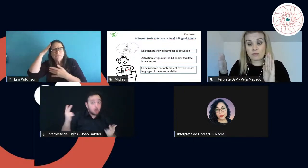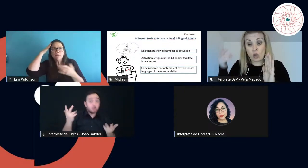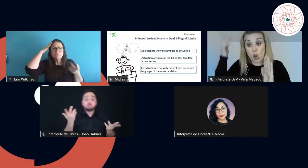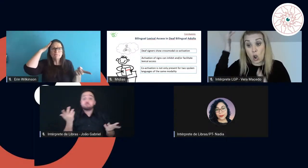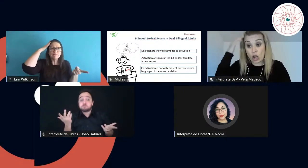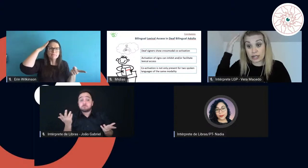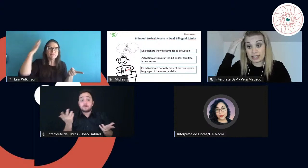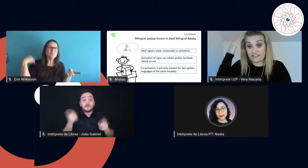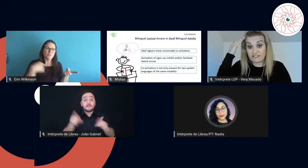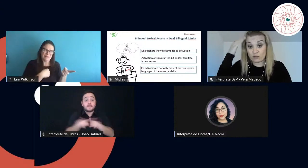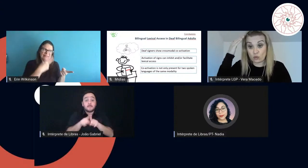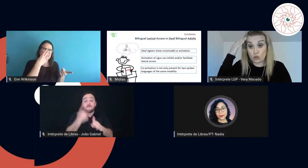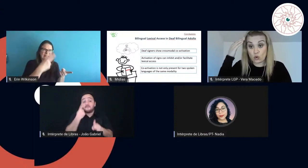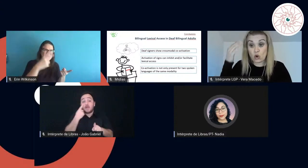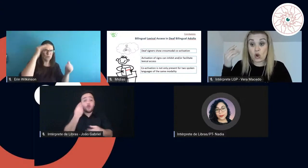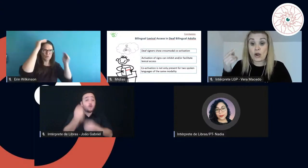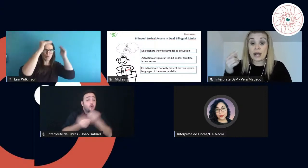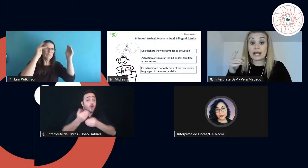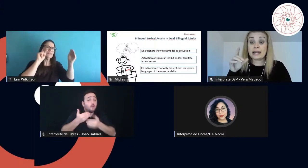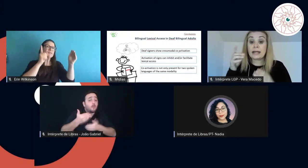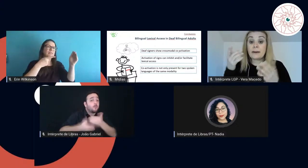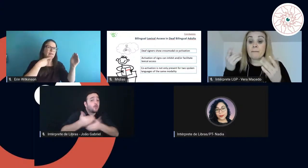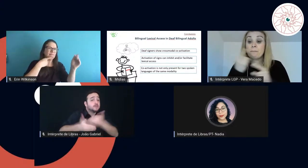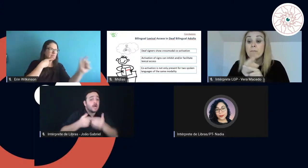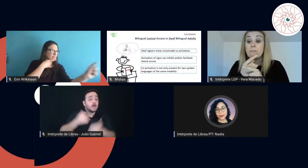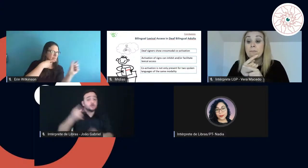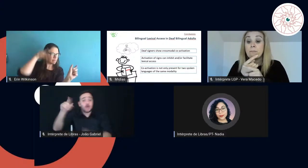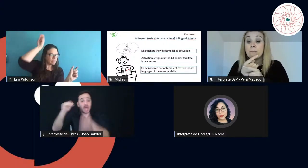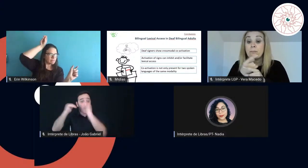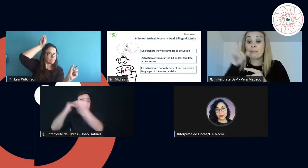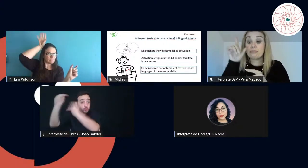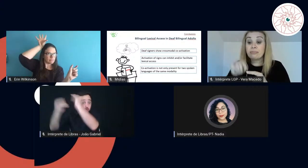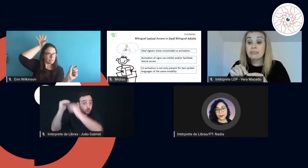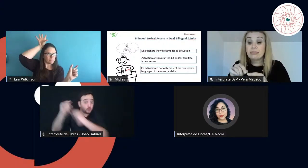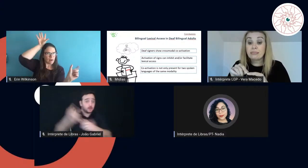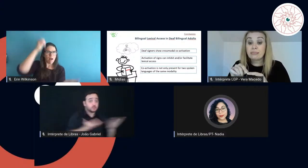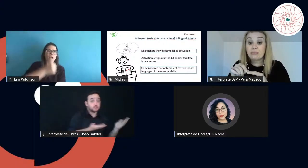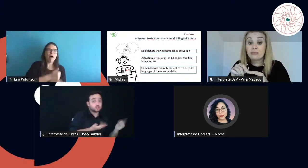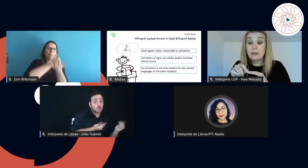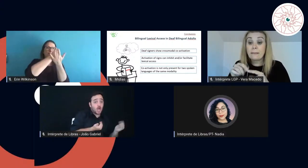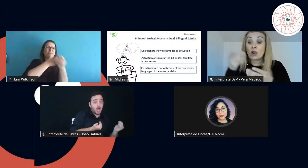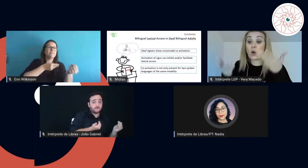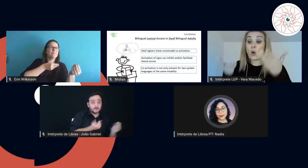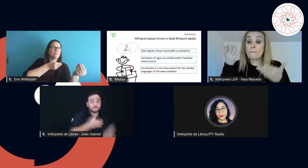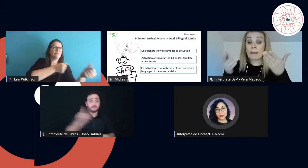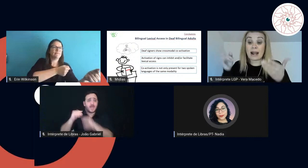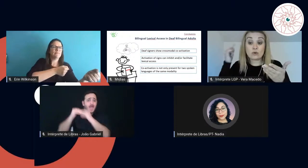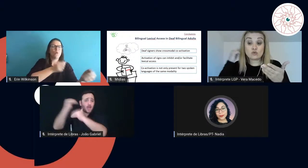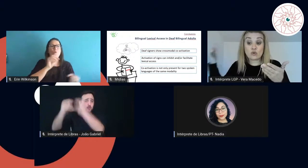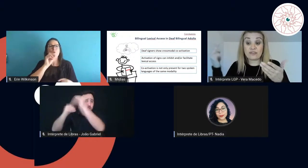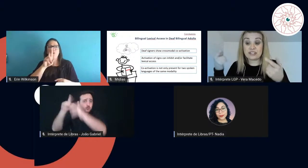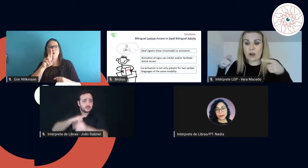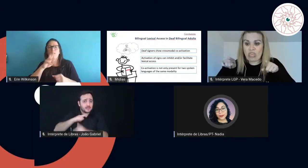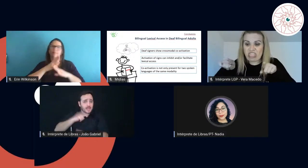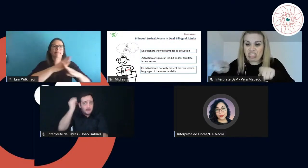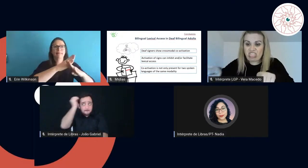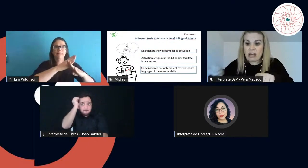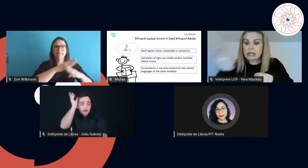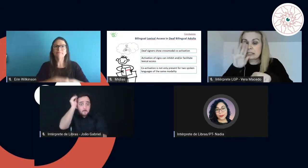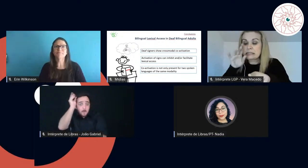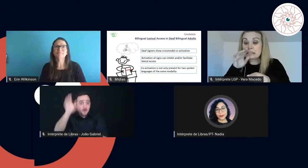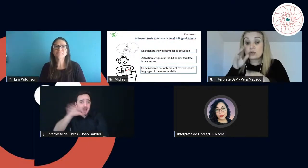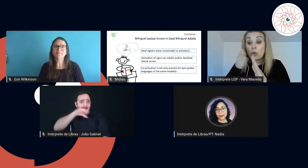processo ouvintes, surdos e v e surdos para fazer essa analogia se há um processo